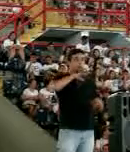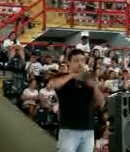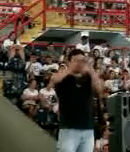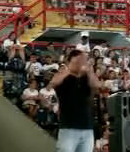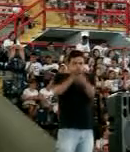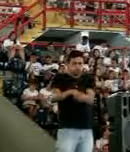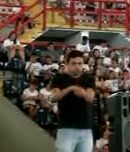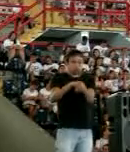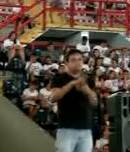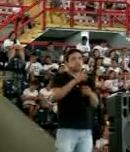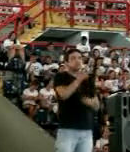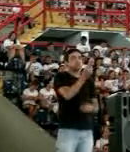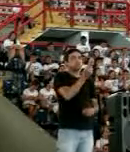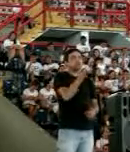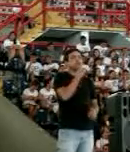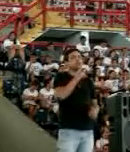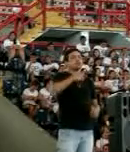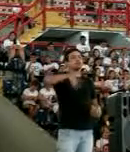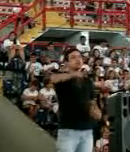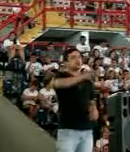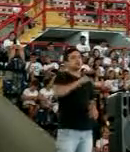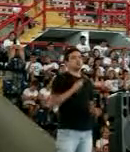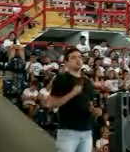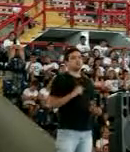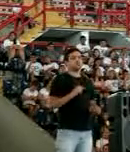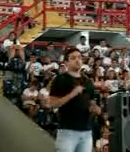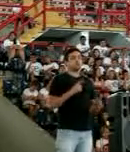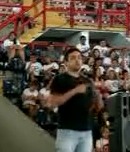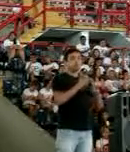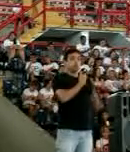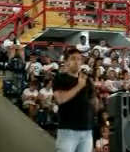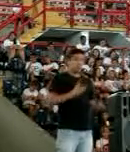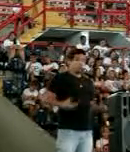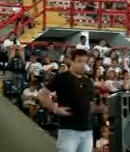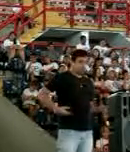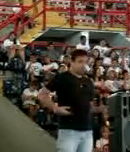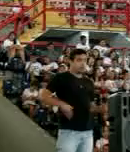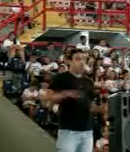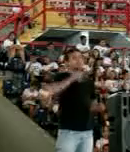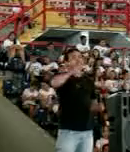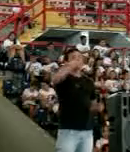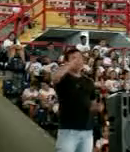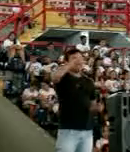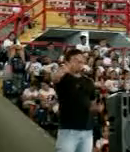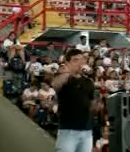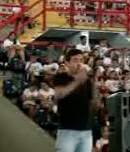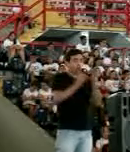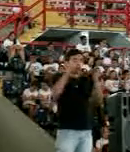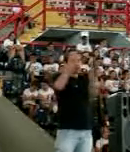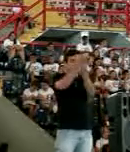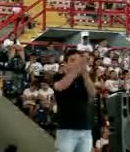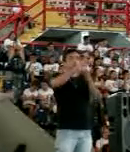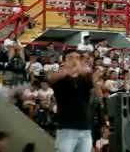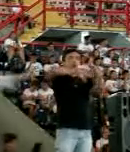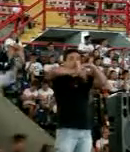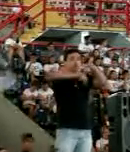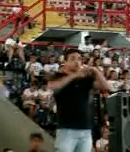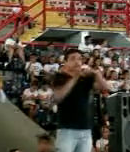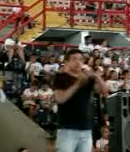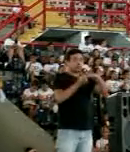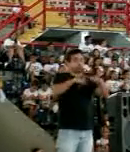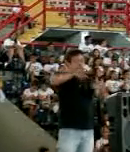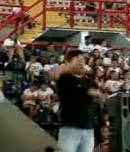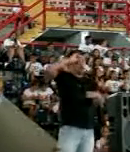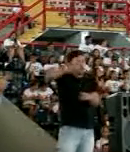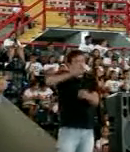Isso. Com dinheiro de quem? Nosso. Olha que legal. O governo vai aumentar os nossos impostos para pegar o nosso dinheiro para mandar